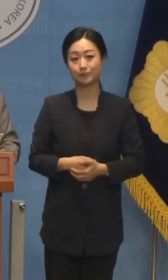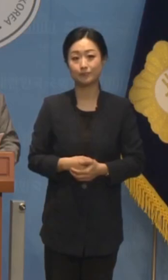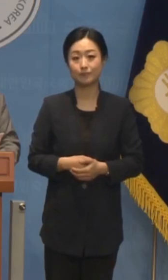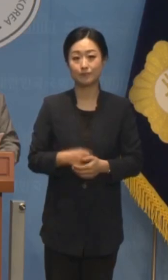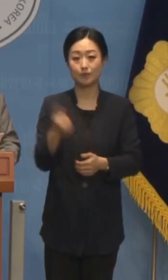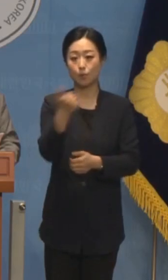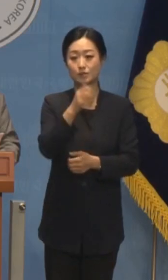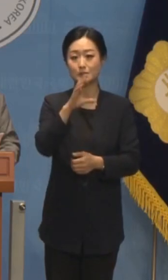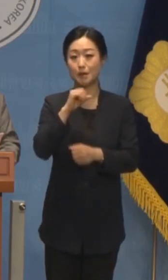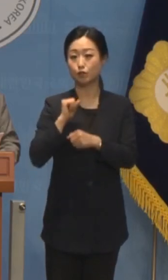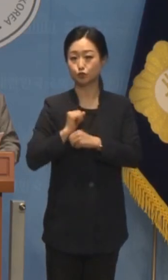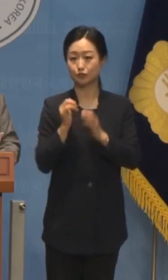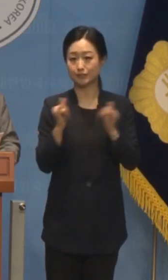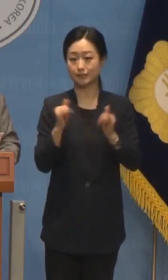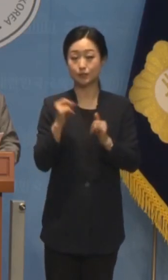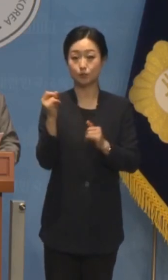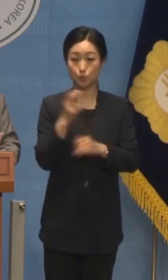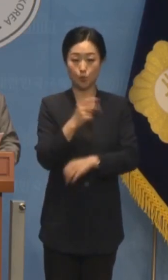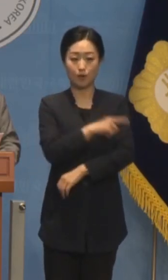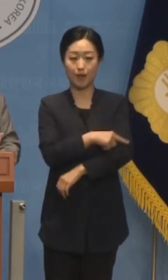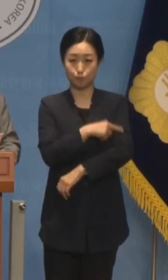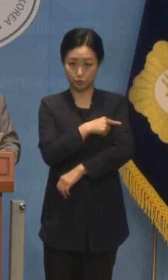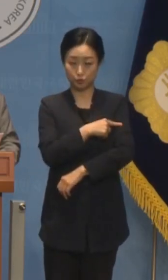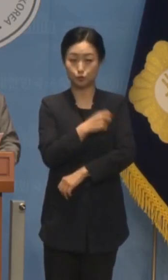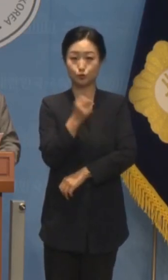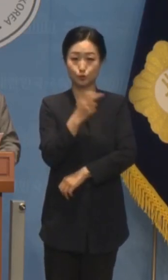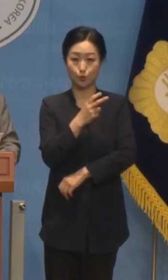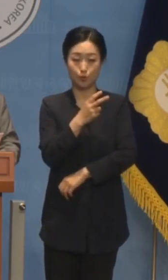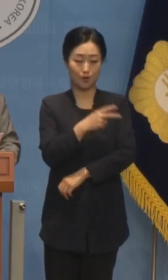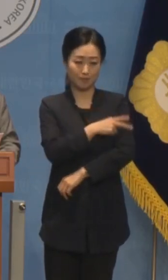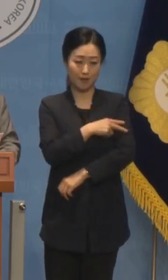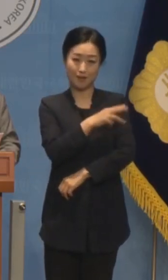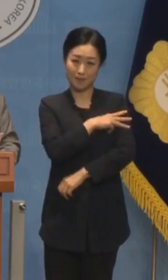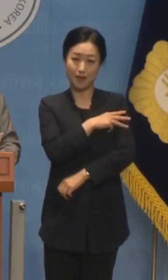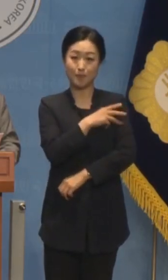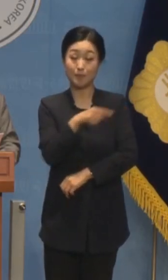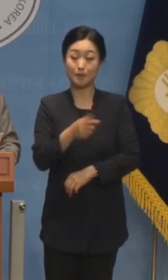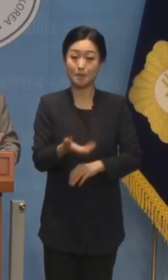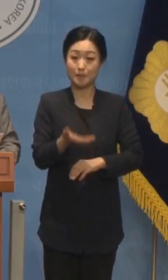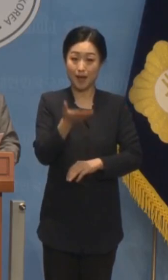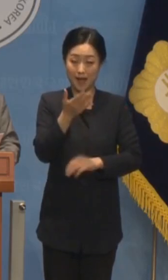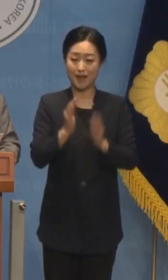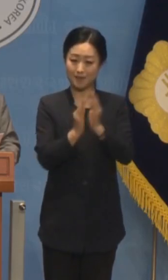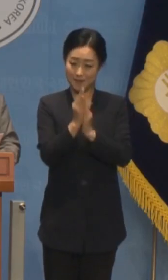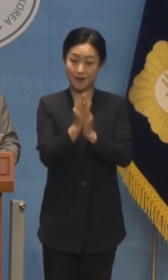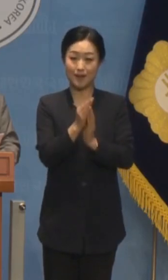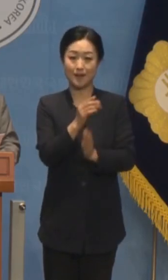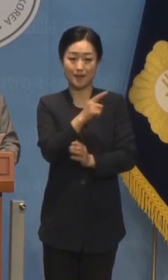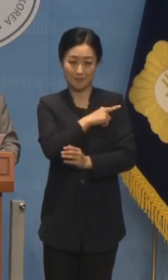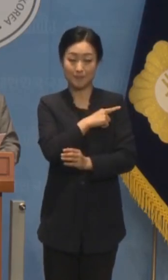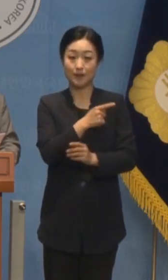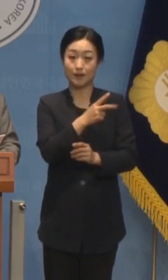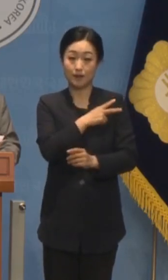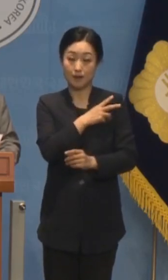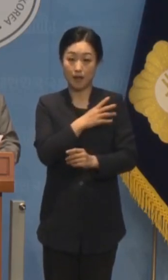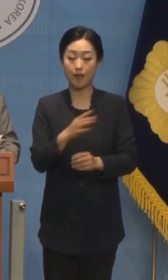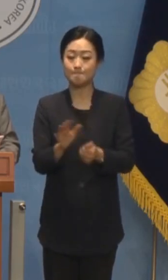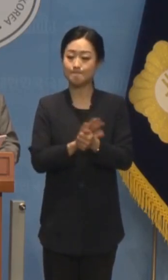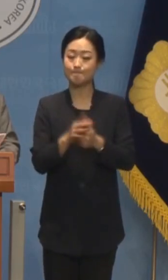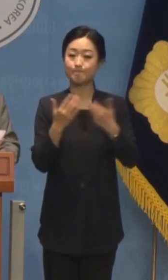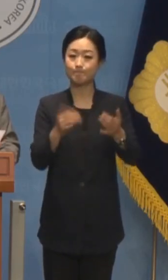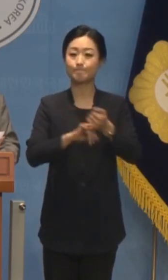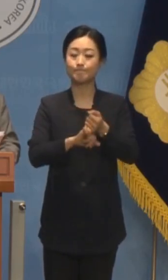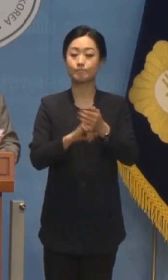50만 장병들 특히 초국 간부 중경 간부의 복지 여건 개선 초후 개선에 최선을 다하겠다고